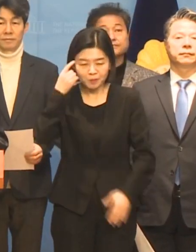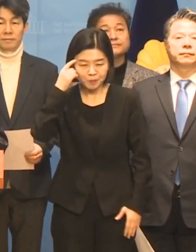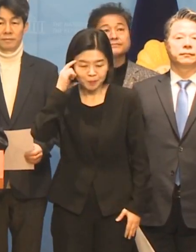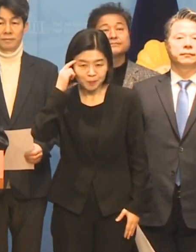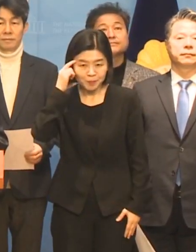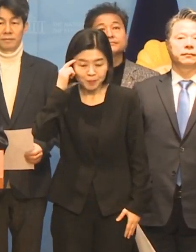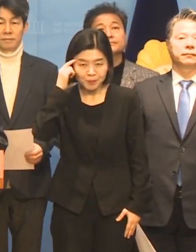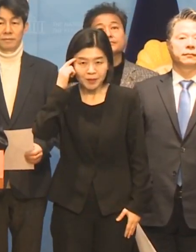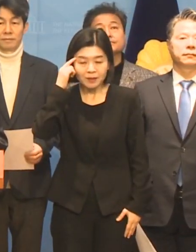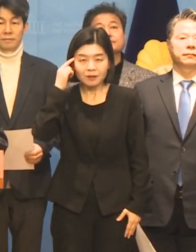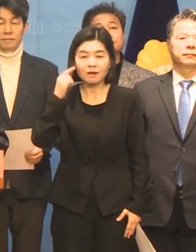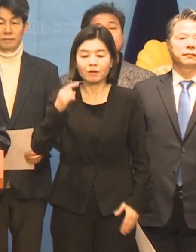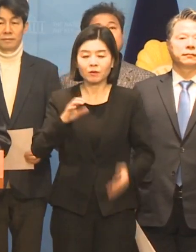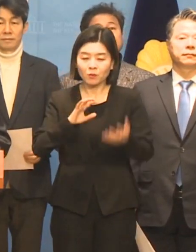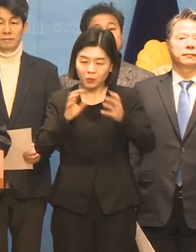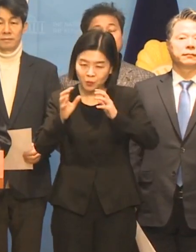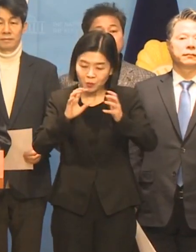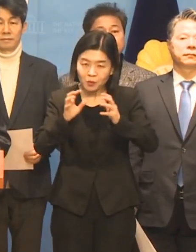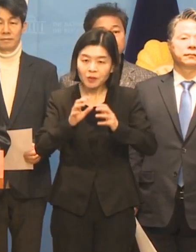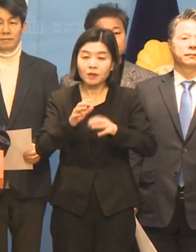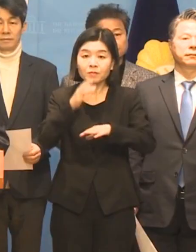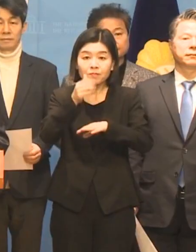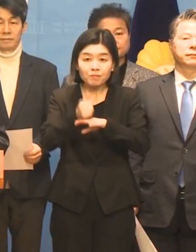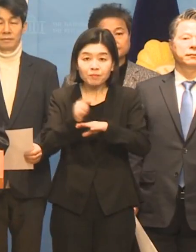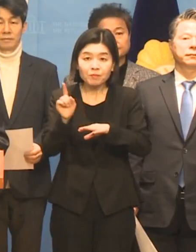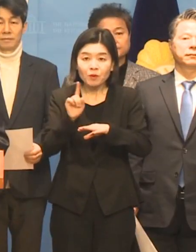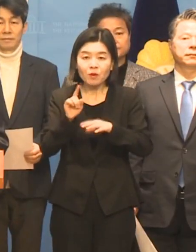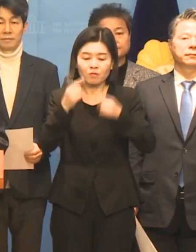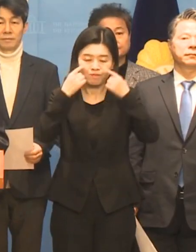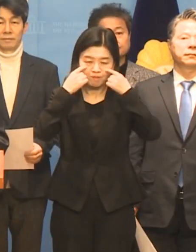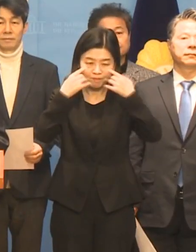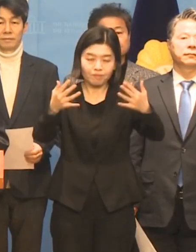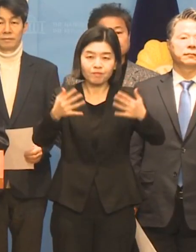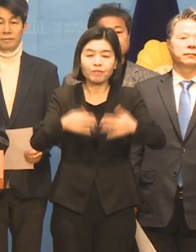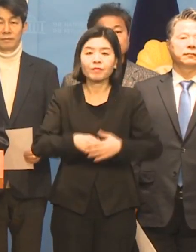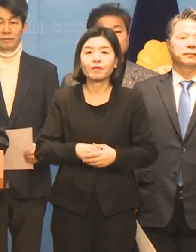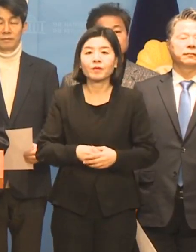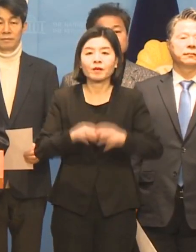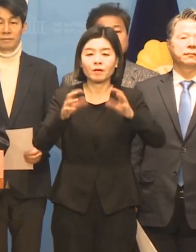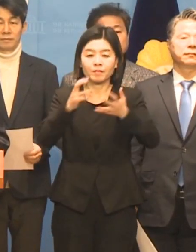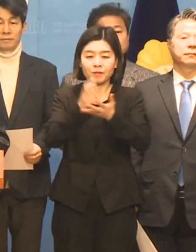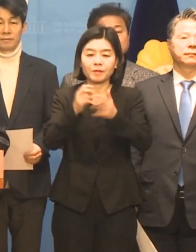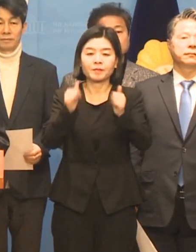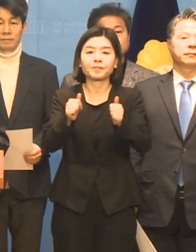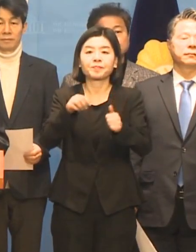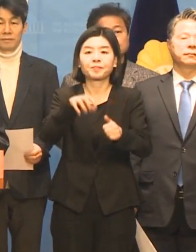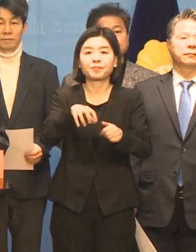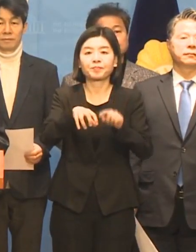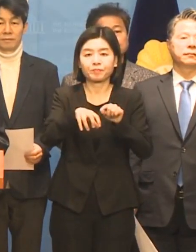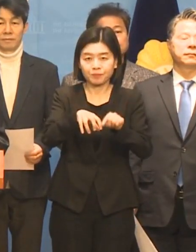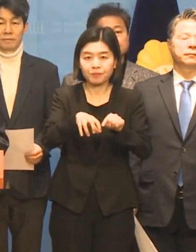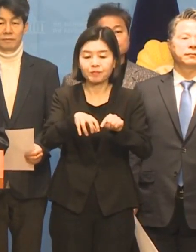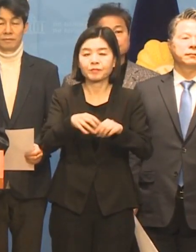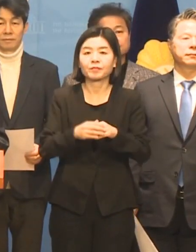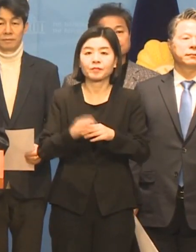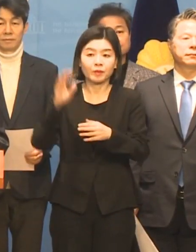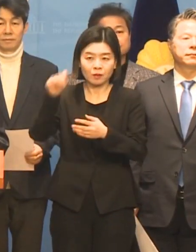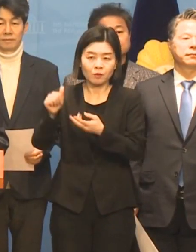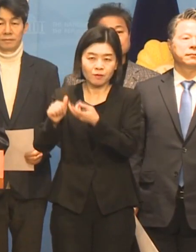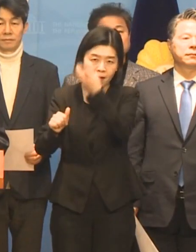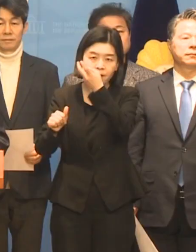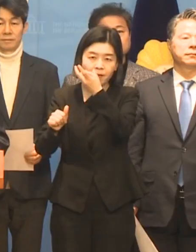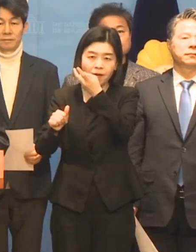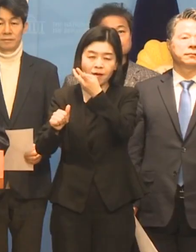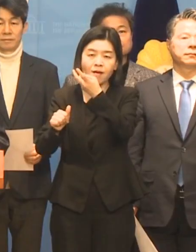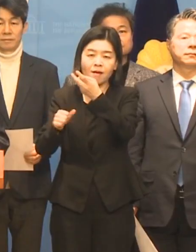깊이 논의했습니다. 결론은 명확했습니다. 헌법재판소가 하루빨리 탄핵 결정을